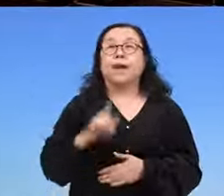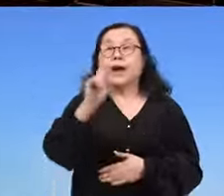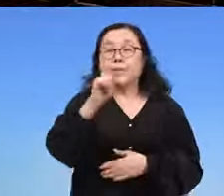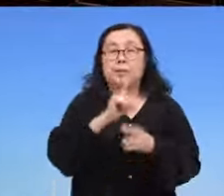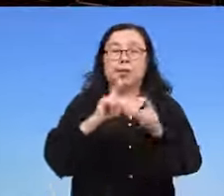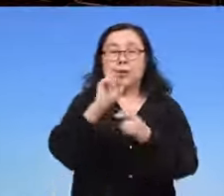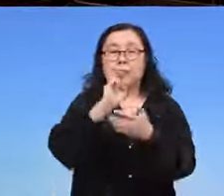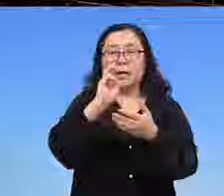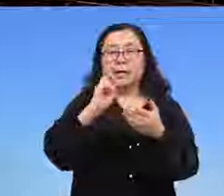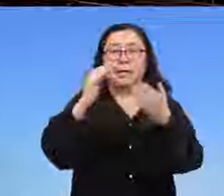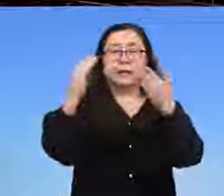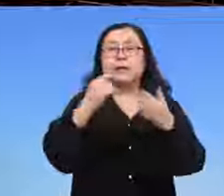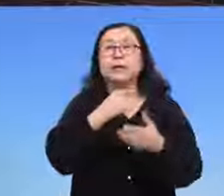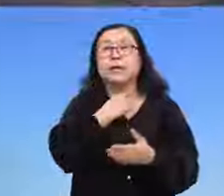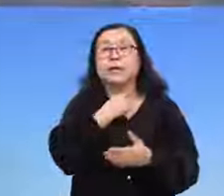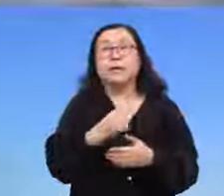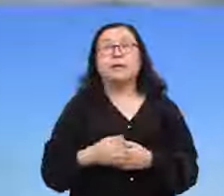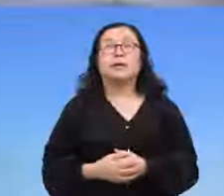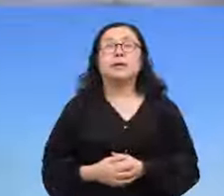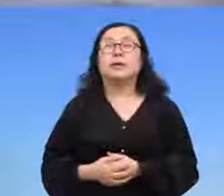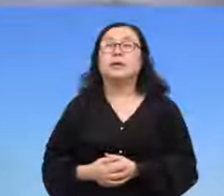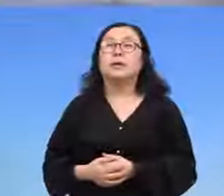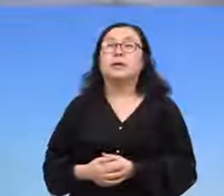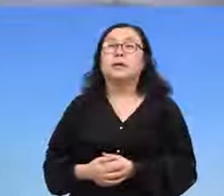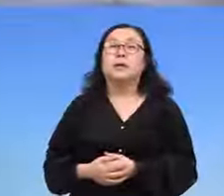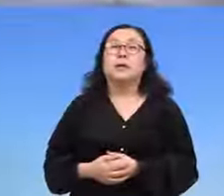우리 한 번 더 찬양 부르기 원하는데요,